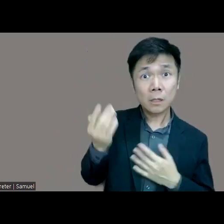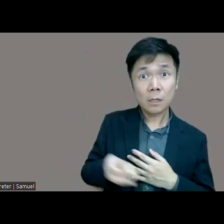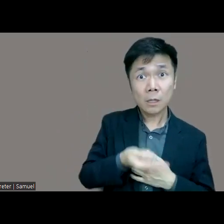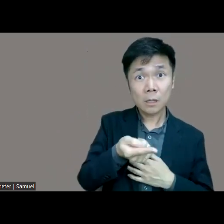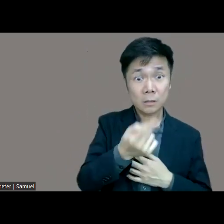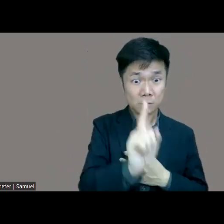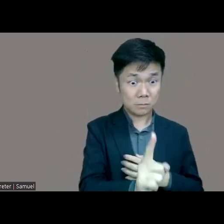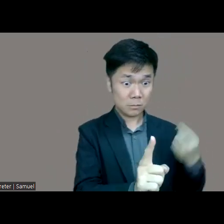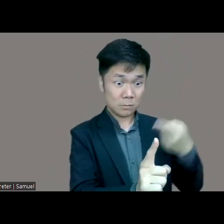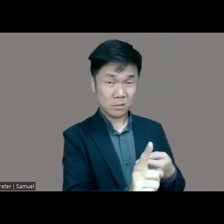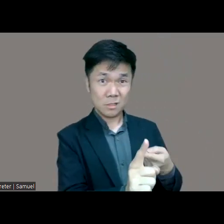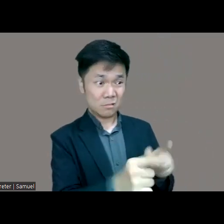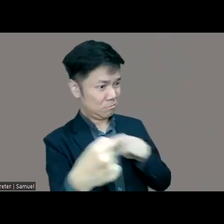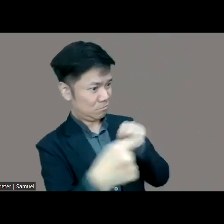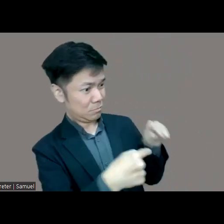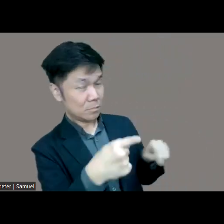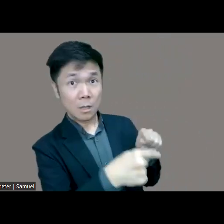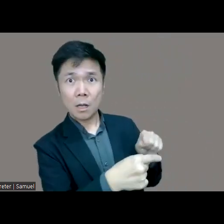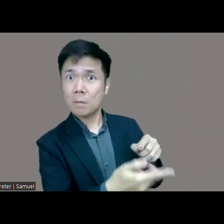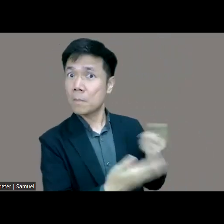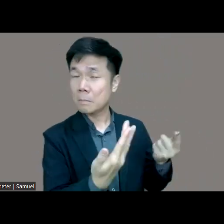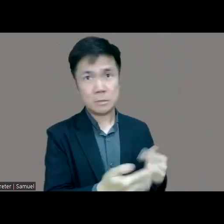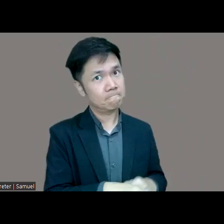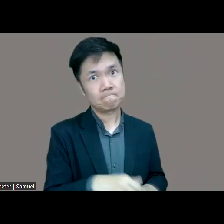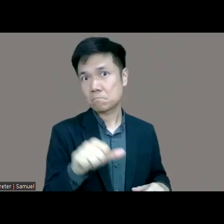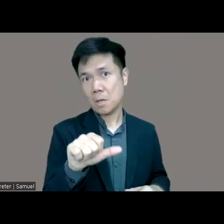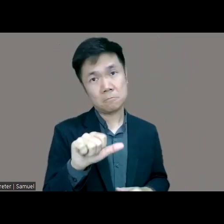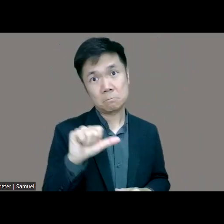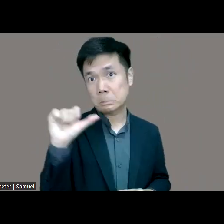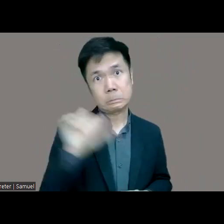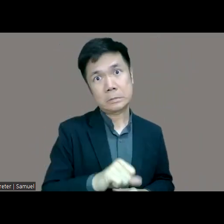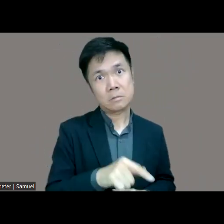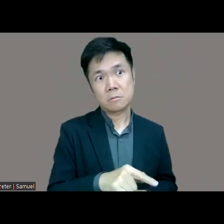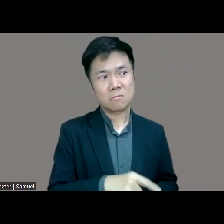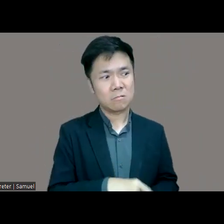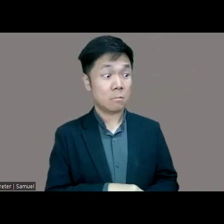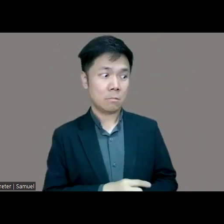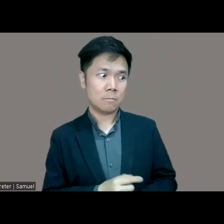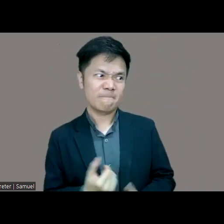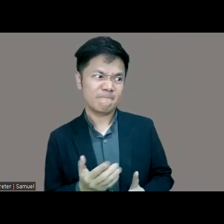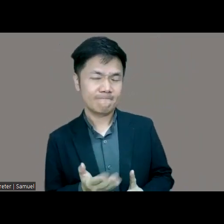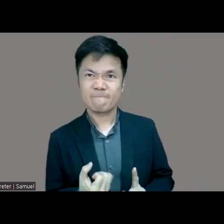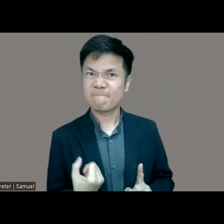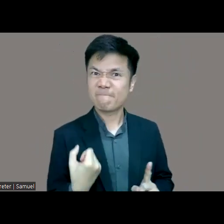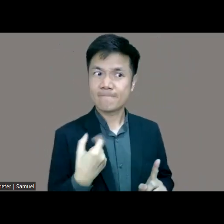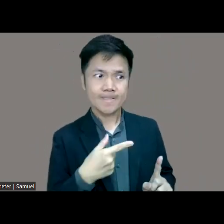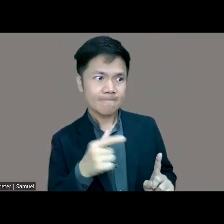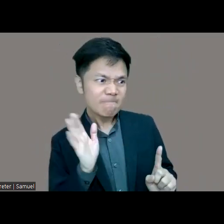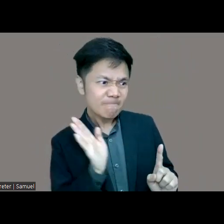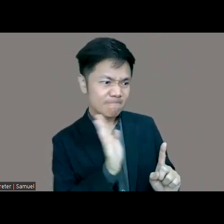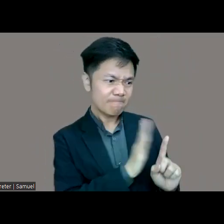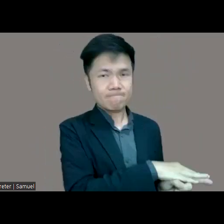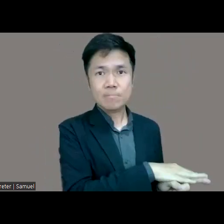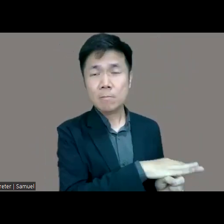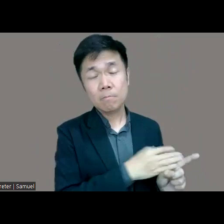sans savant que cette personne qui demande, c'est un ennemi qui fait tout simplement cela